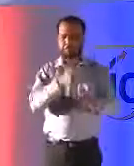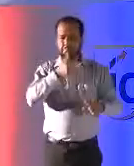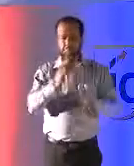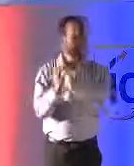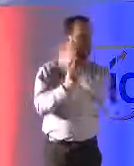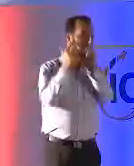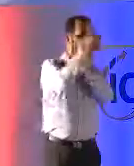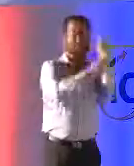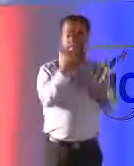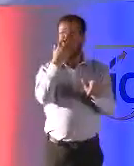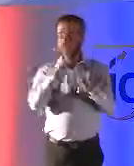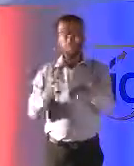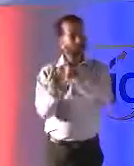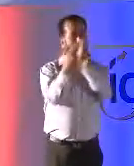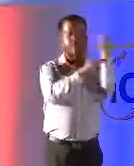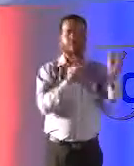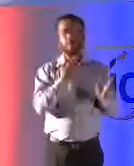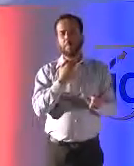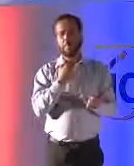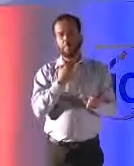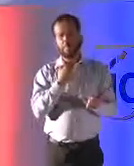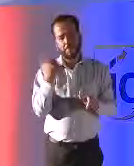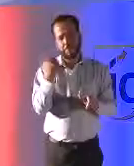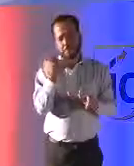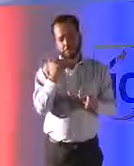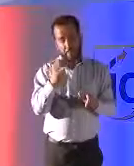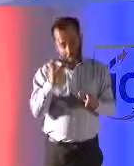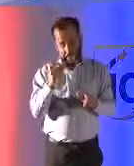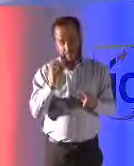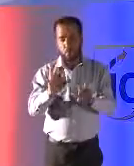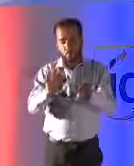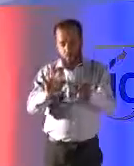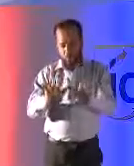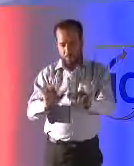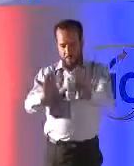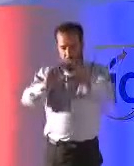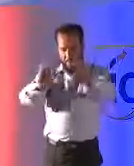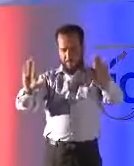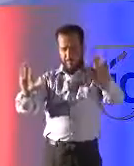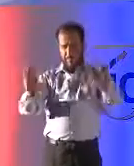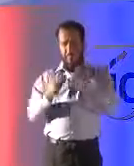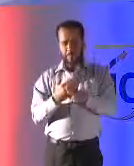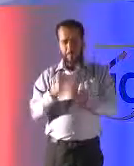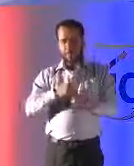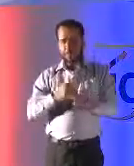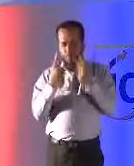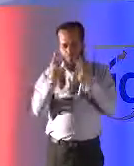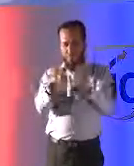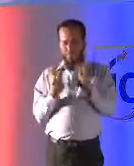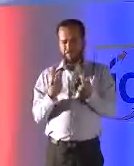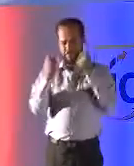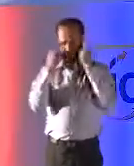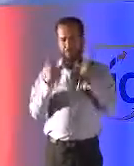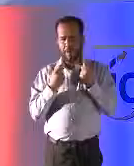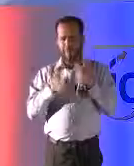الأشخاص المكفوفين نتمنى أن نصفح محتويات الكمبيوتر المتواجدة على الشاشة. بعد